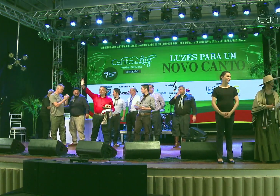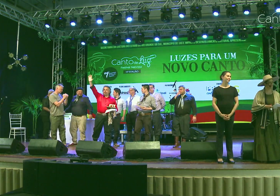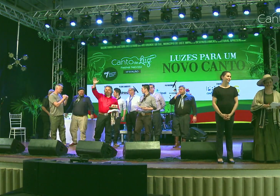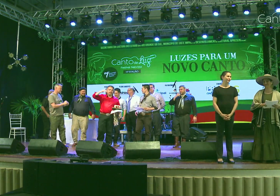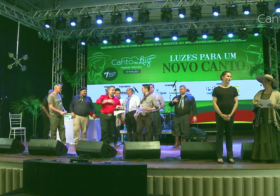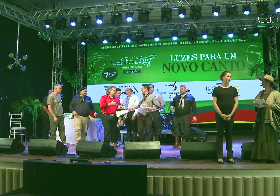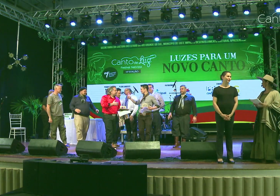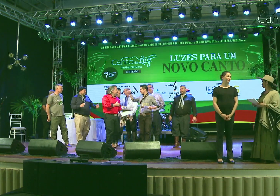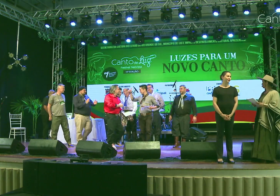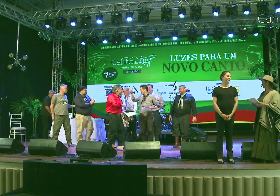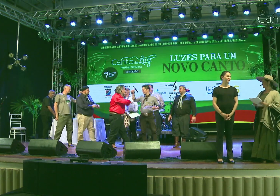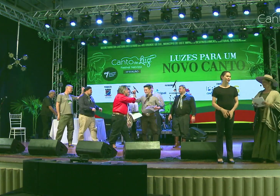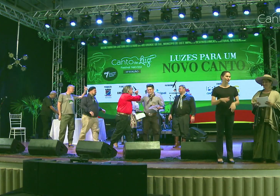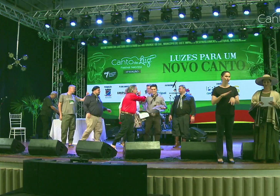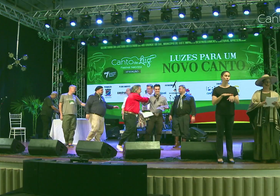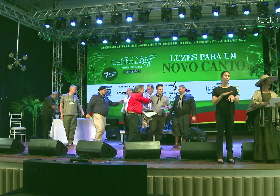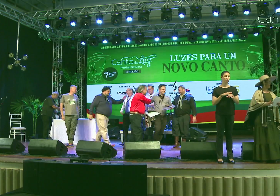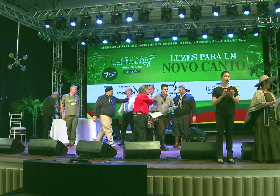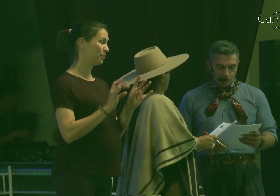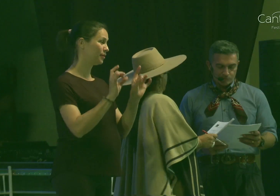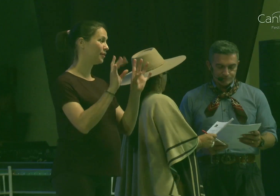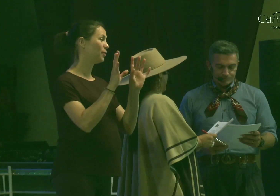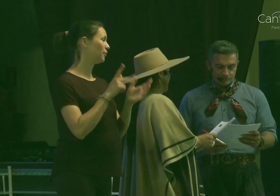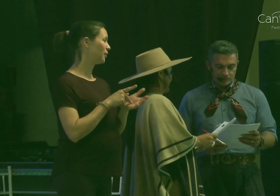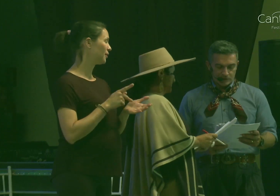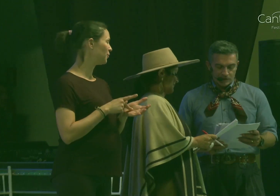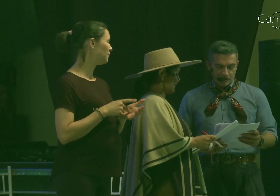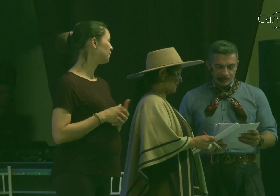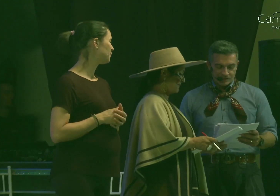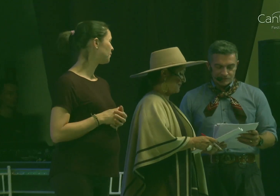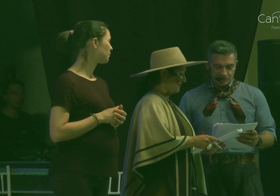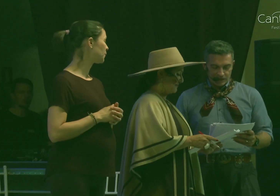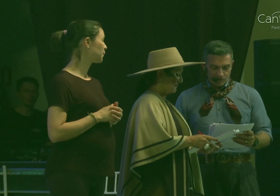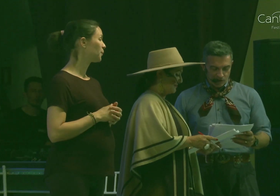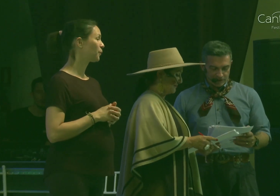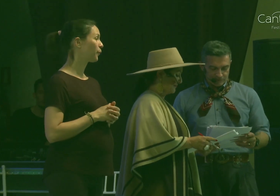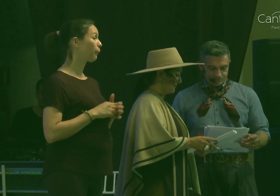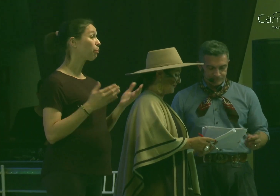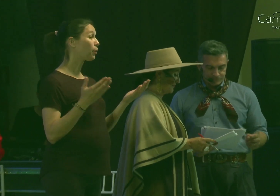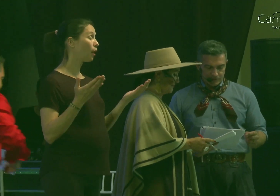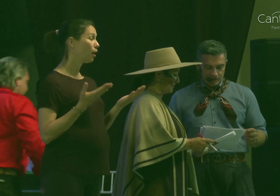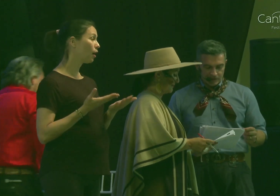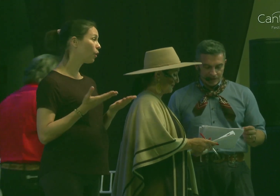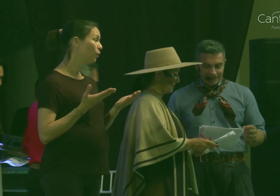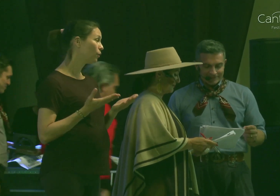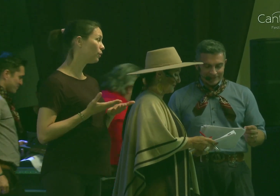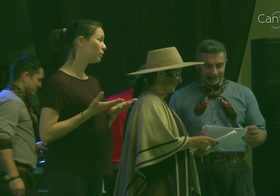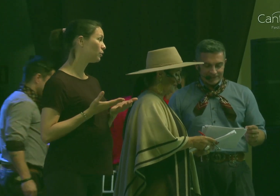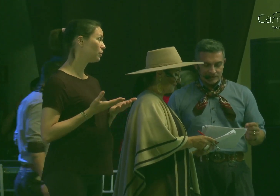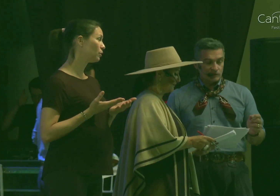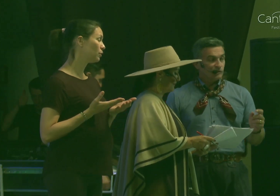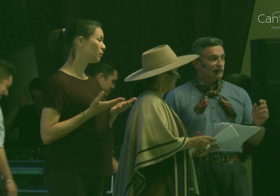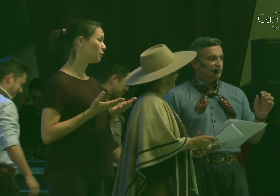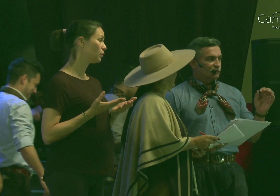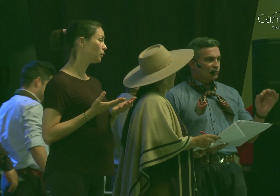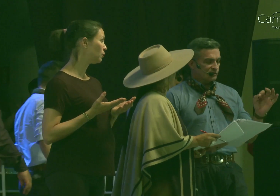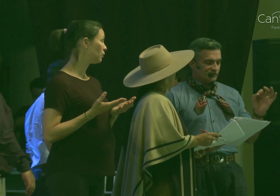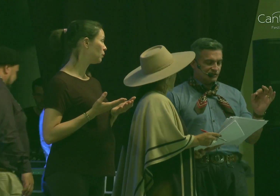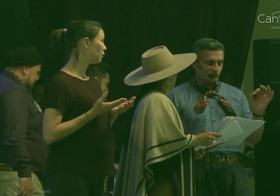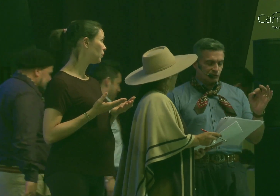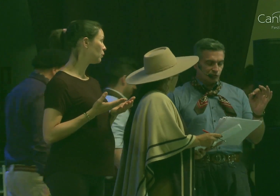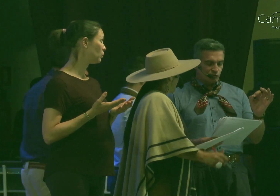Que momento, hein, gente? Bom, a gente vai agora à entrega